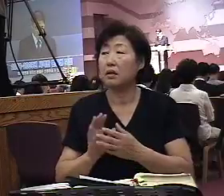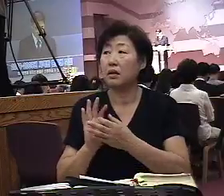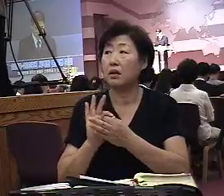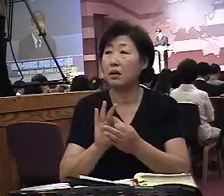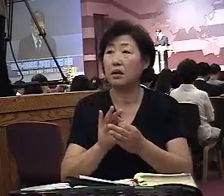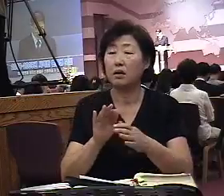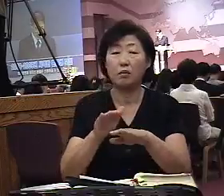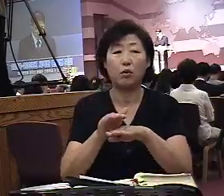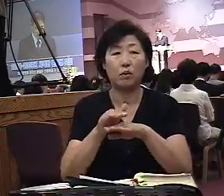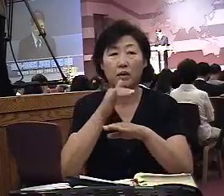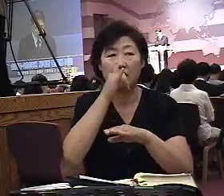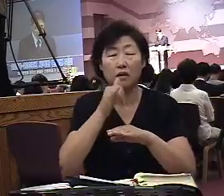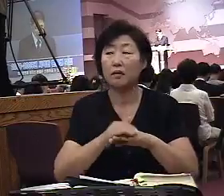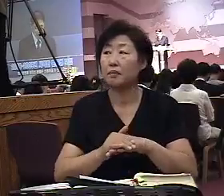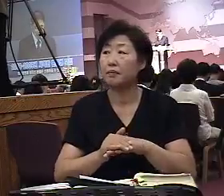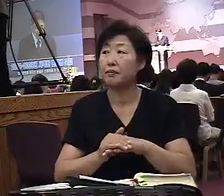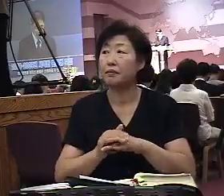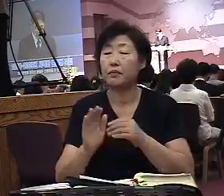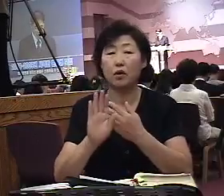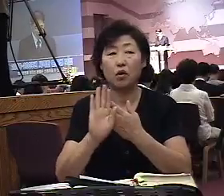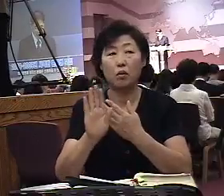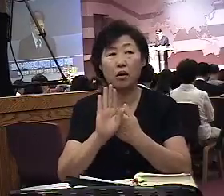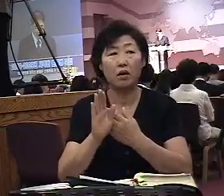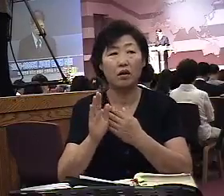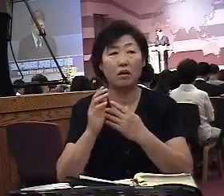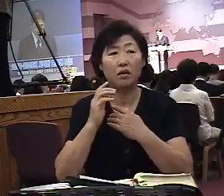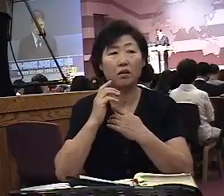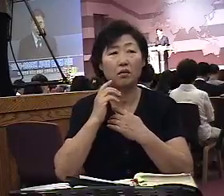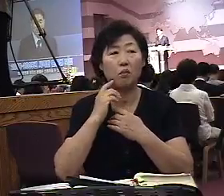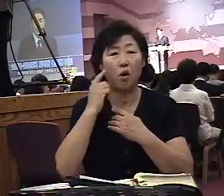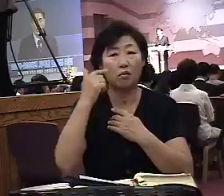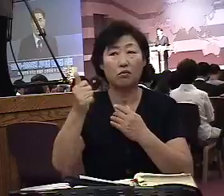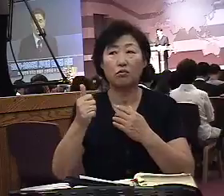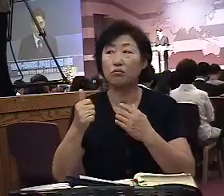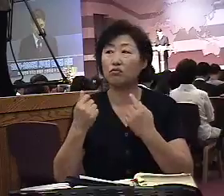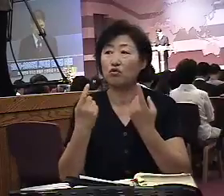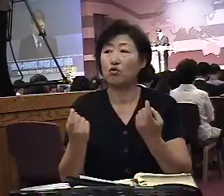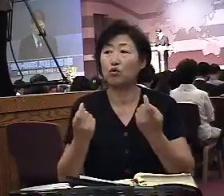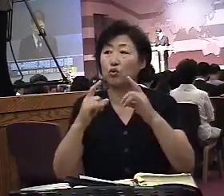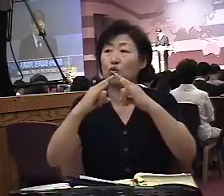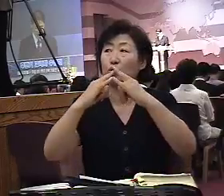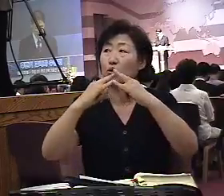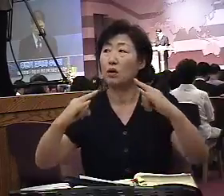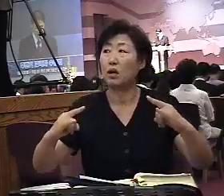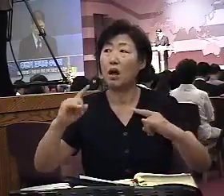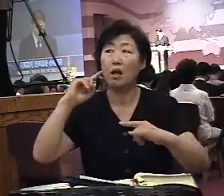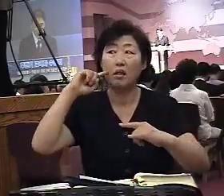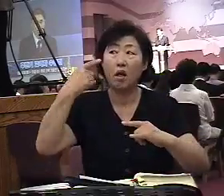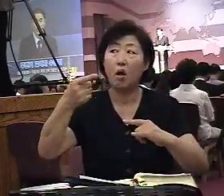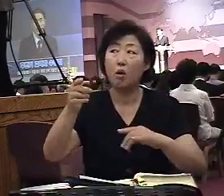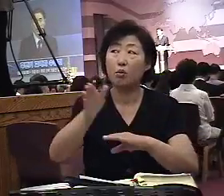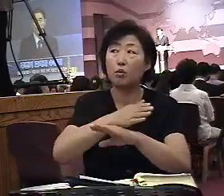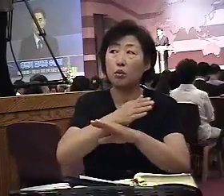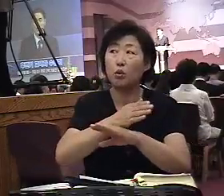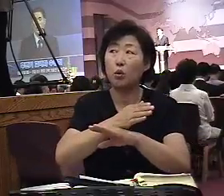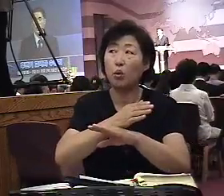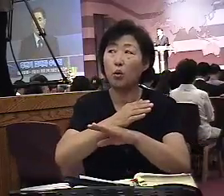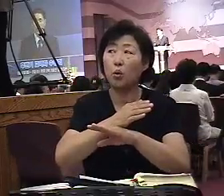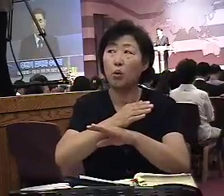계속해서 모집하고 있습니다. 후반기 교육자 수양회 하나님 은혜 가운데에 내일부터 3일간